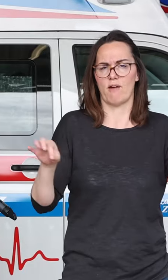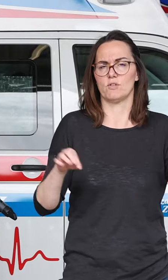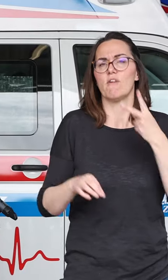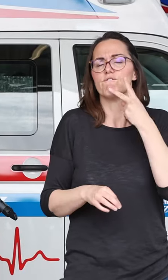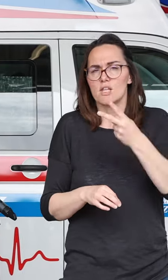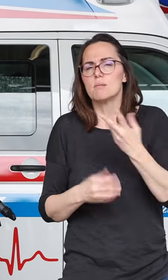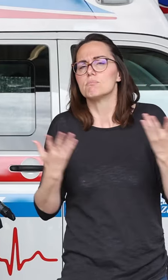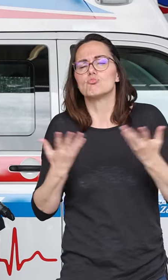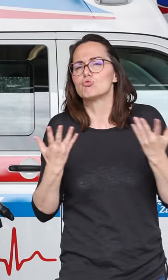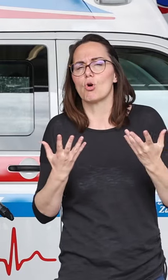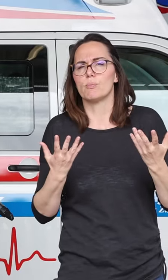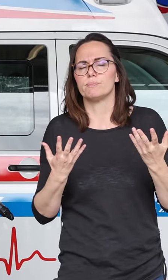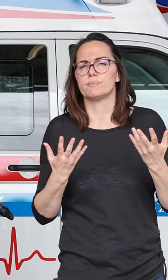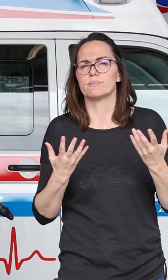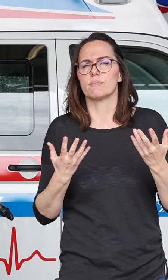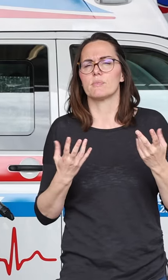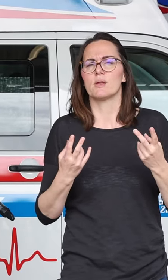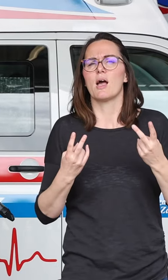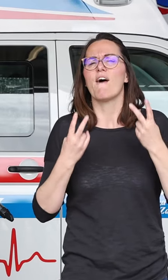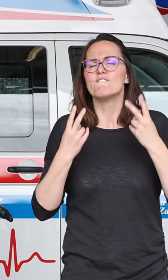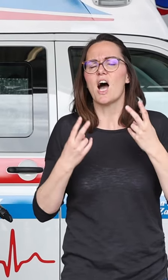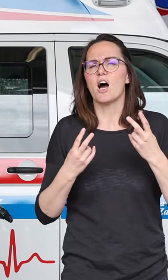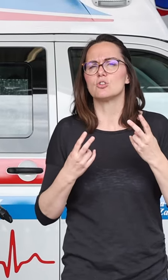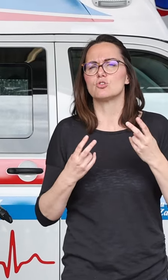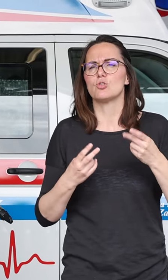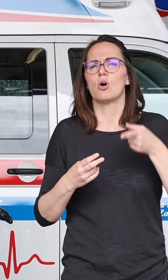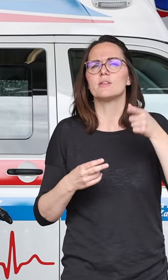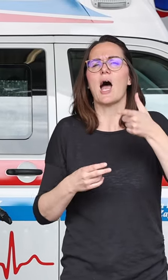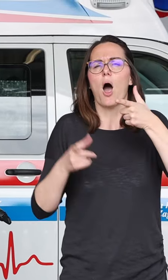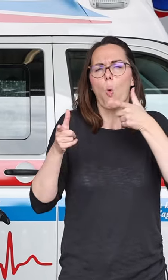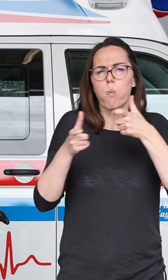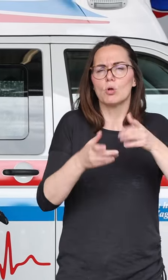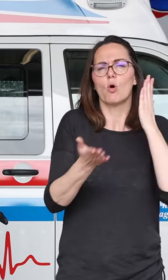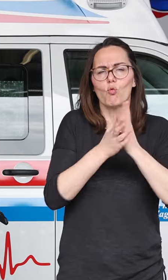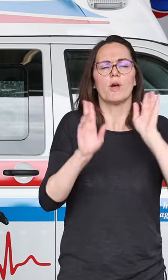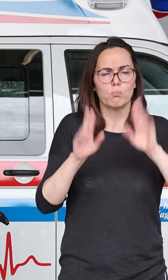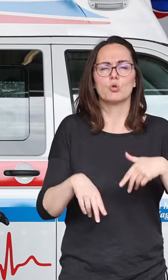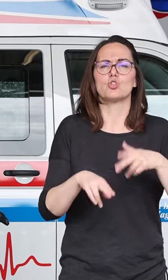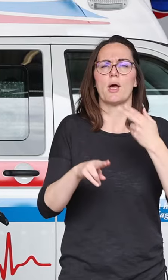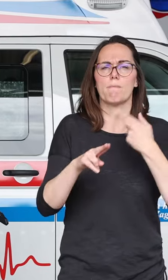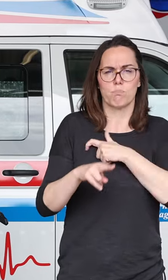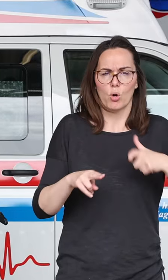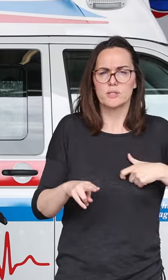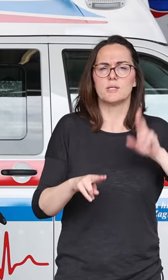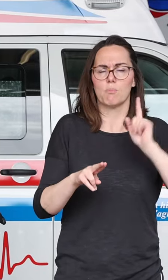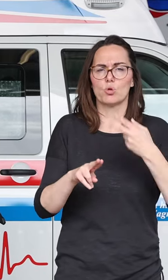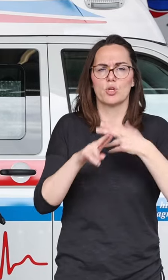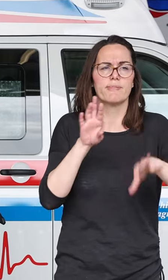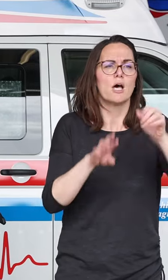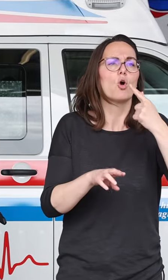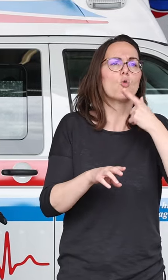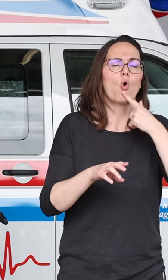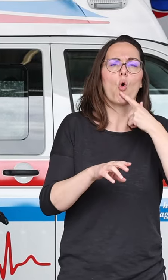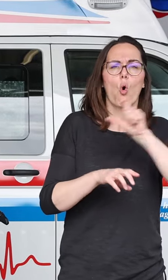vidimo da se, ono što je isto tako bitno za ubojstvo, da se ono uvijek riješe, da imamo riješeno ubojstvo, da znamo ko su počinitelji, da oni za